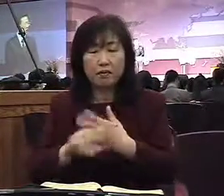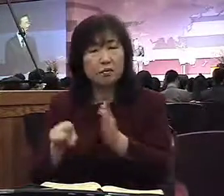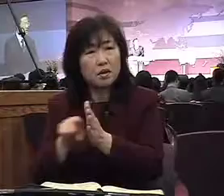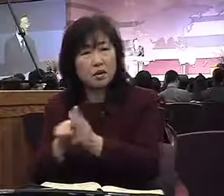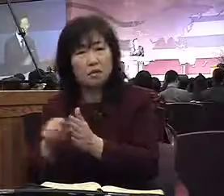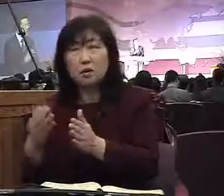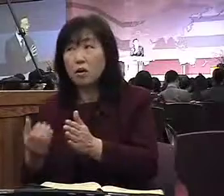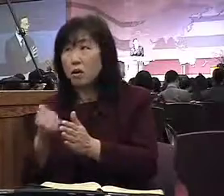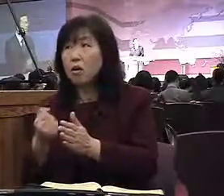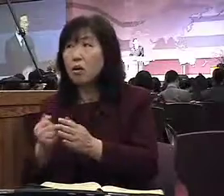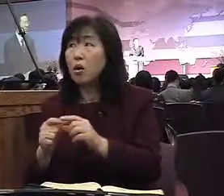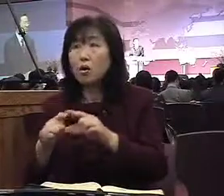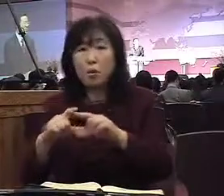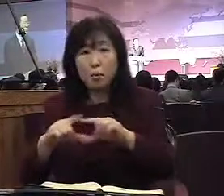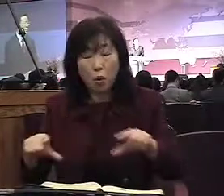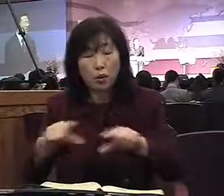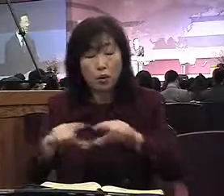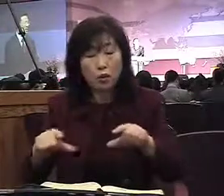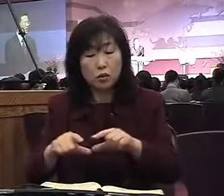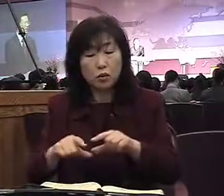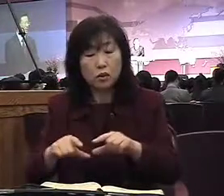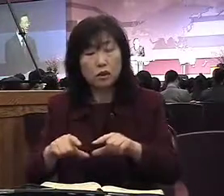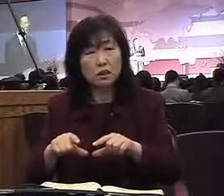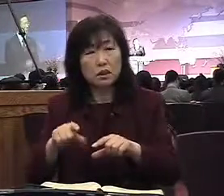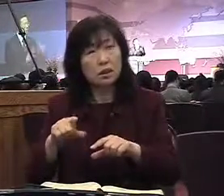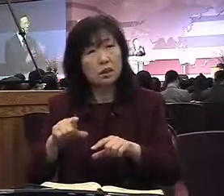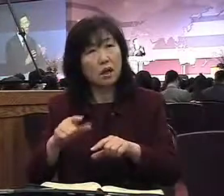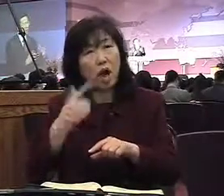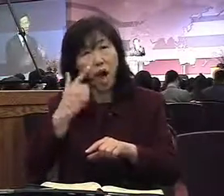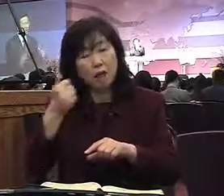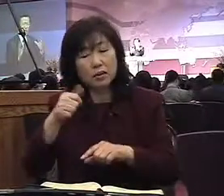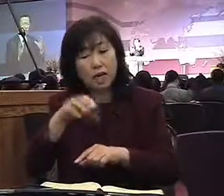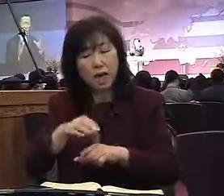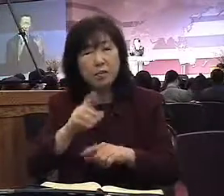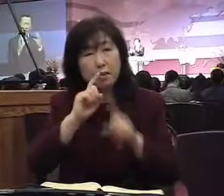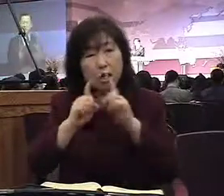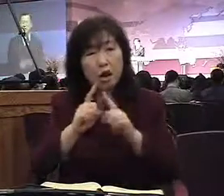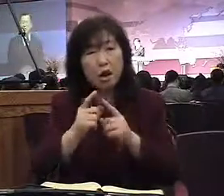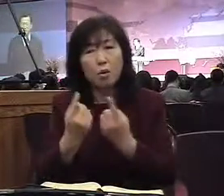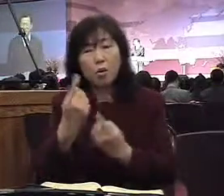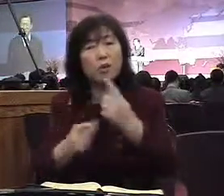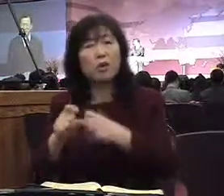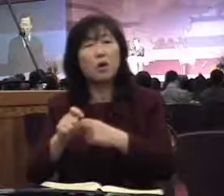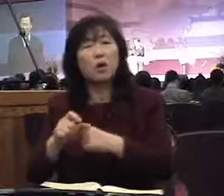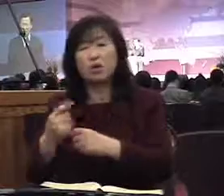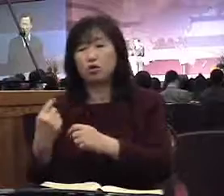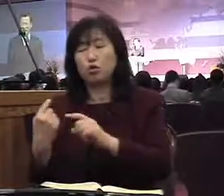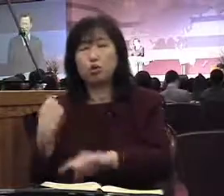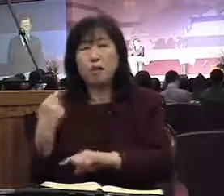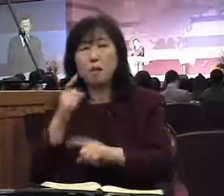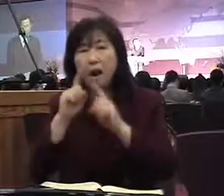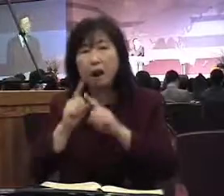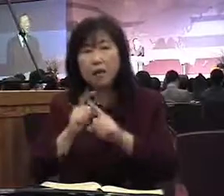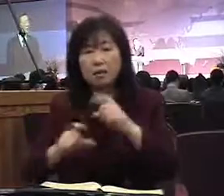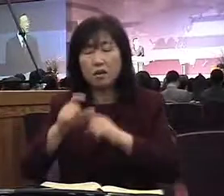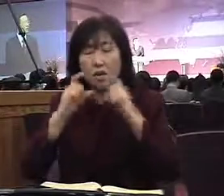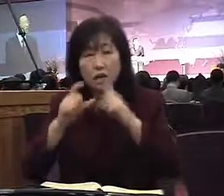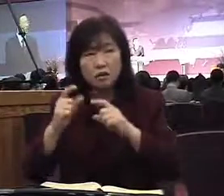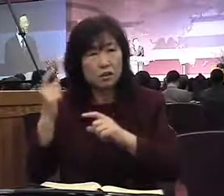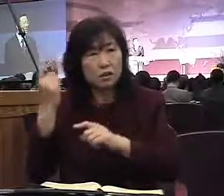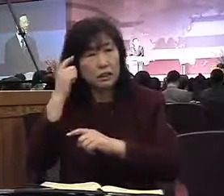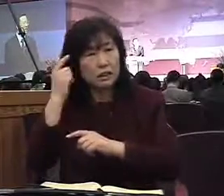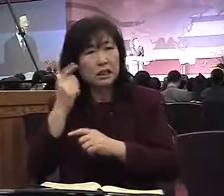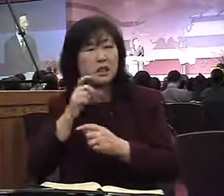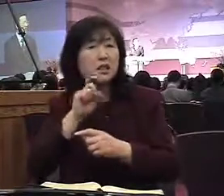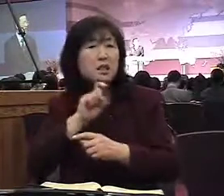얘기를 한 겁니다. 제가 평상시 생각을 얘기한 거예요. 그러나 아버님은 앞에 말보다는 뒤 말을 강조해서 들으셨던 것 같아요. 단 10분도